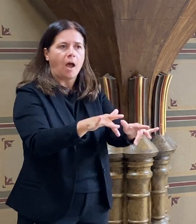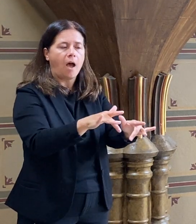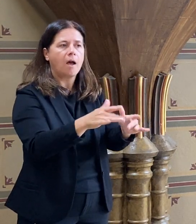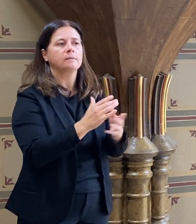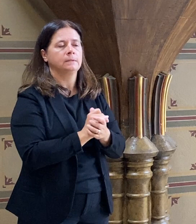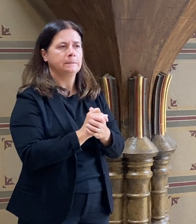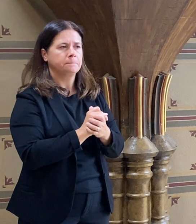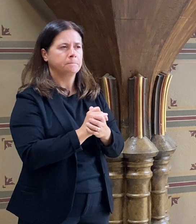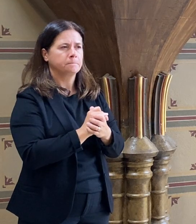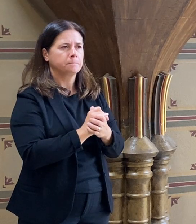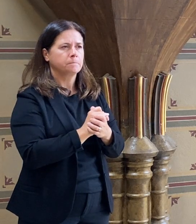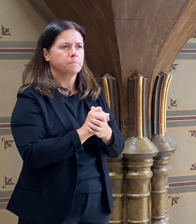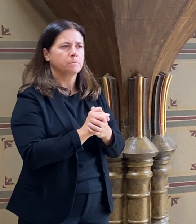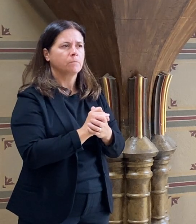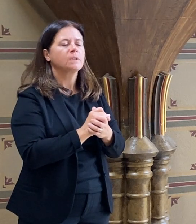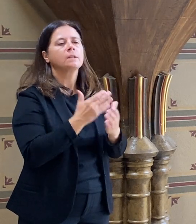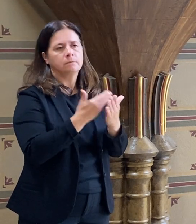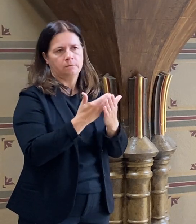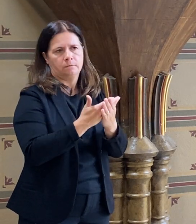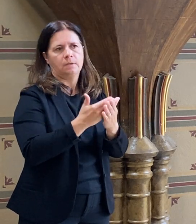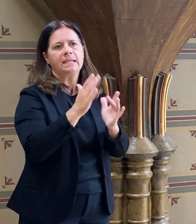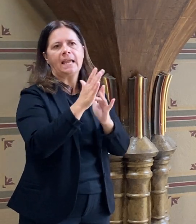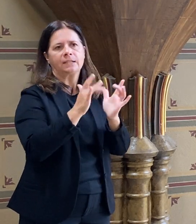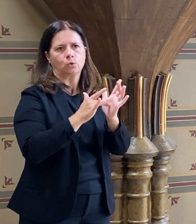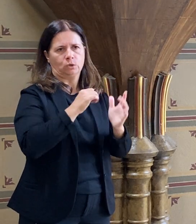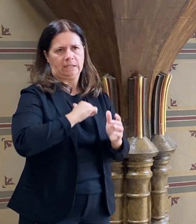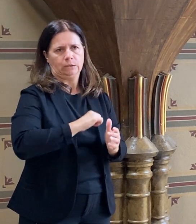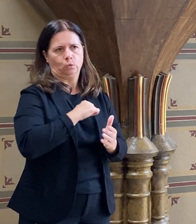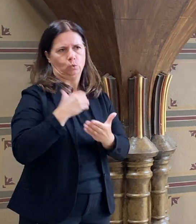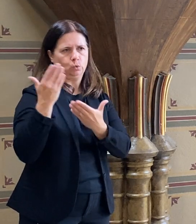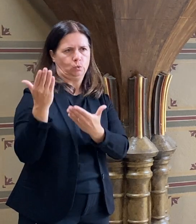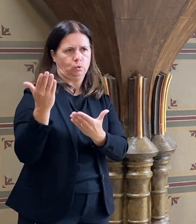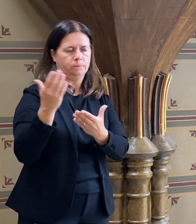ist? Jesus Christus.